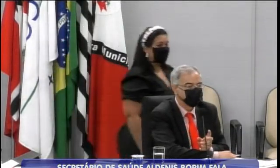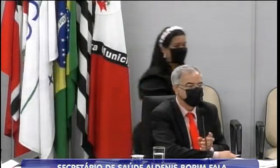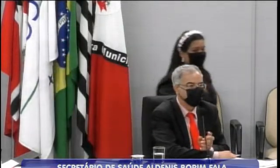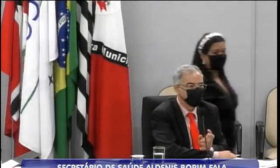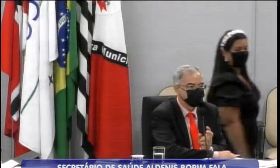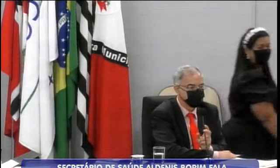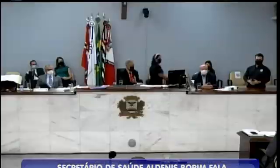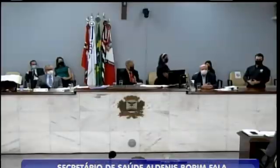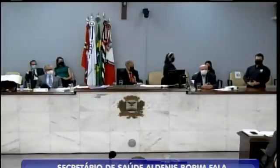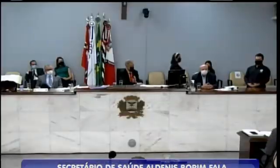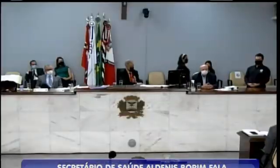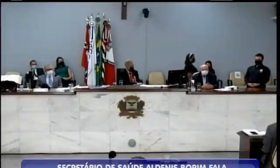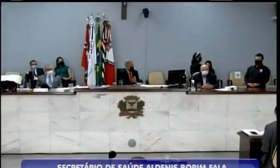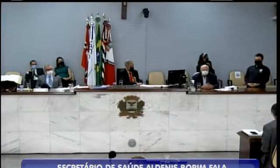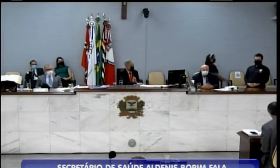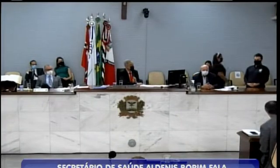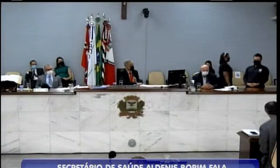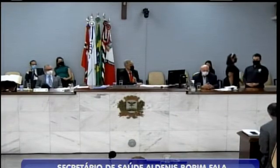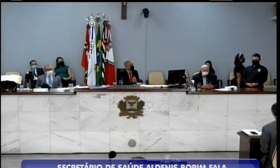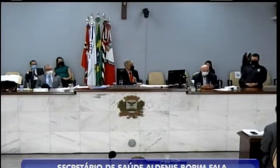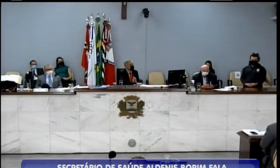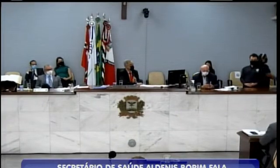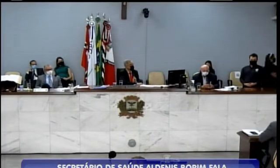Vereador Odélio.